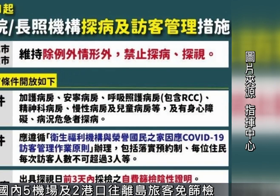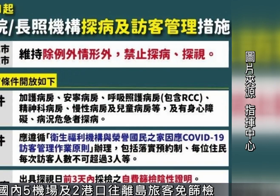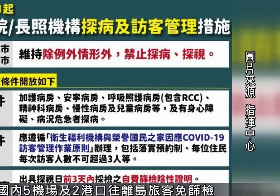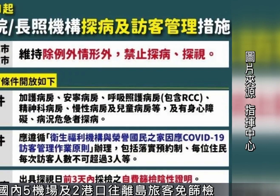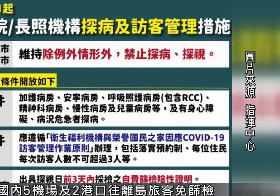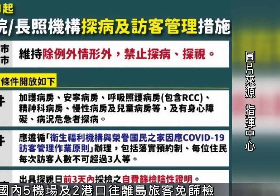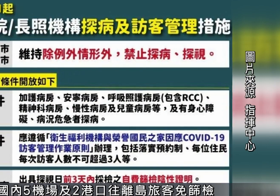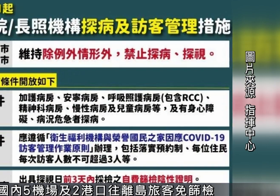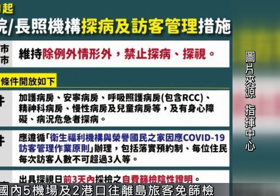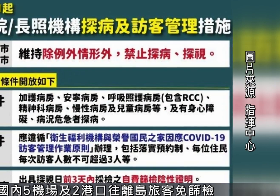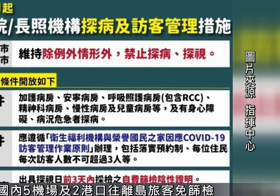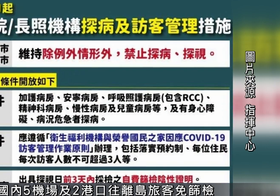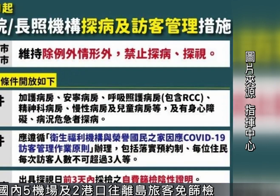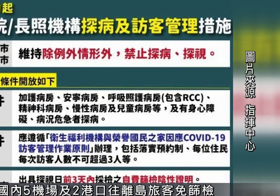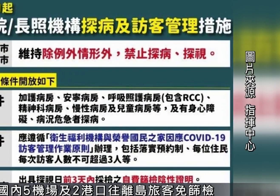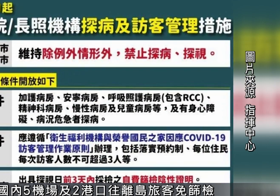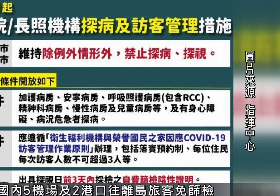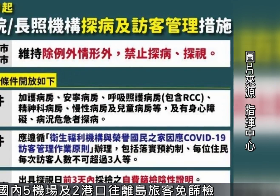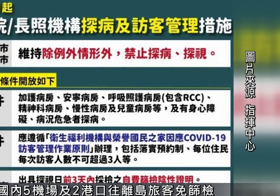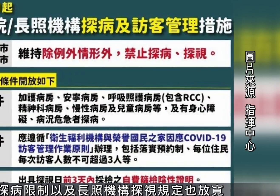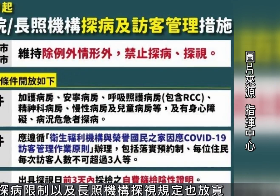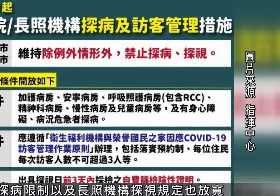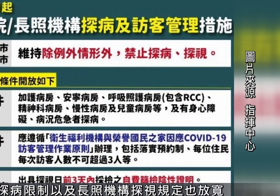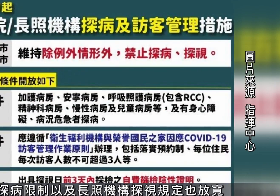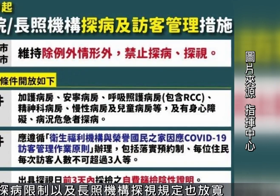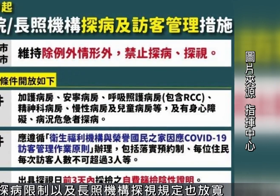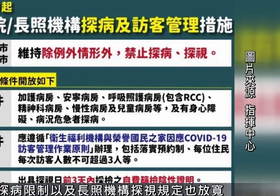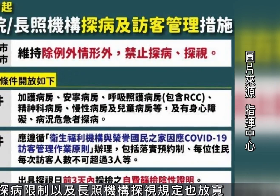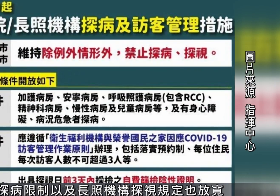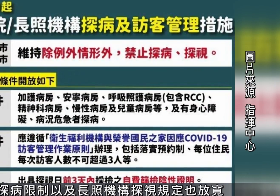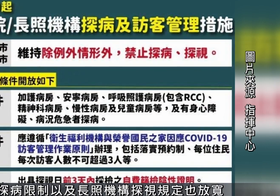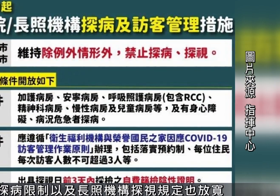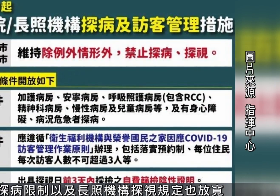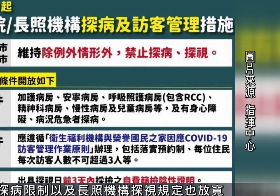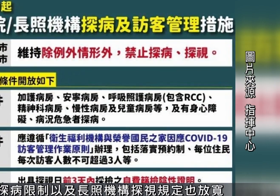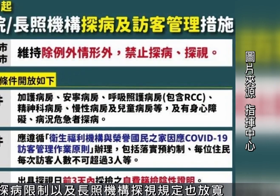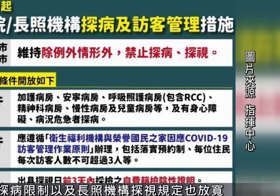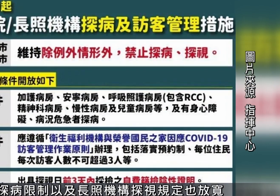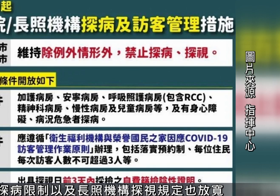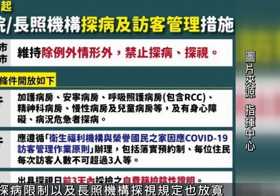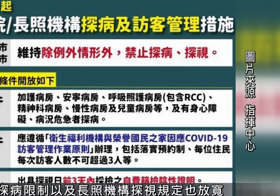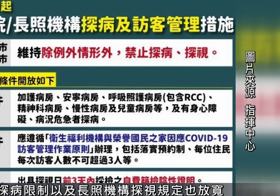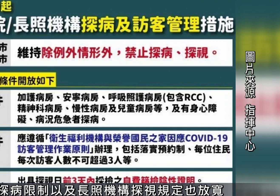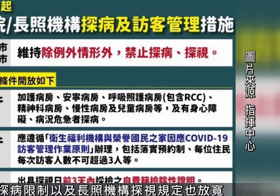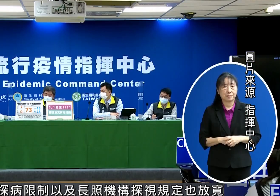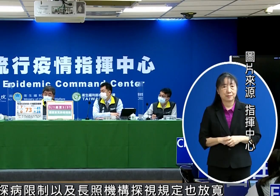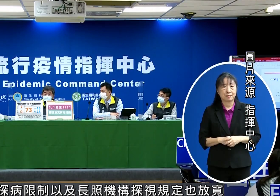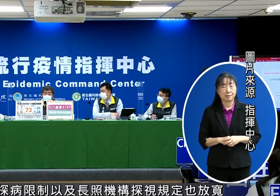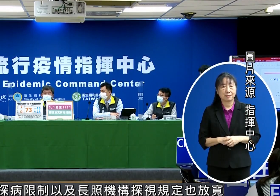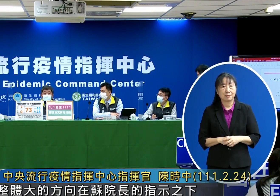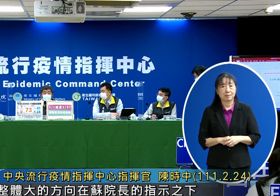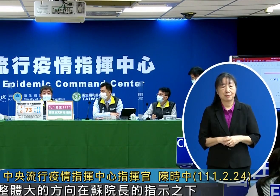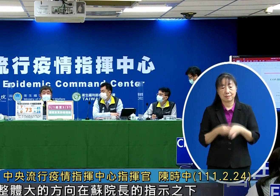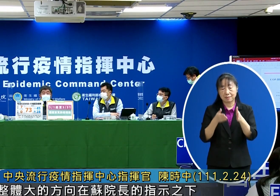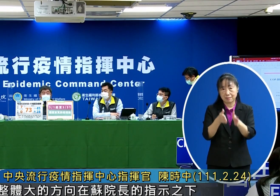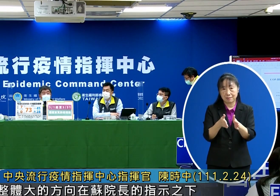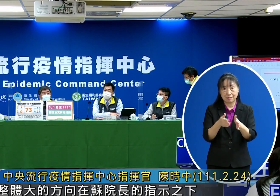北、桃园、高雄的医院之外，探病限制以及长照机构探视规定也放宽。 那整体这个大的